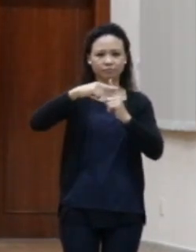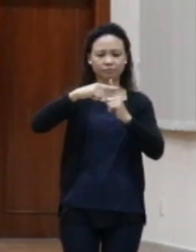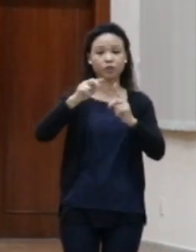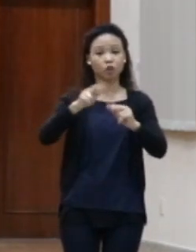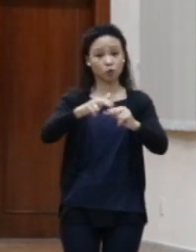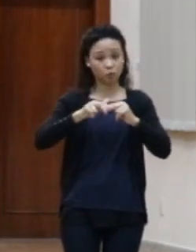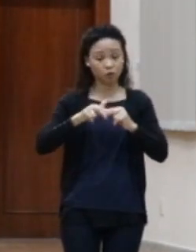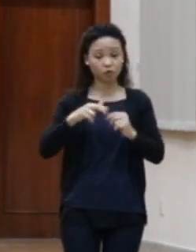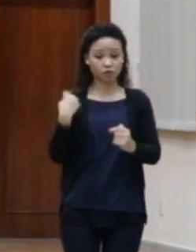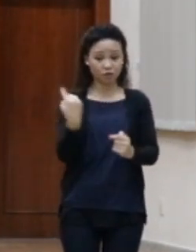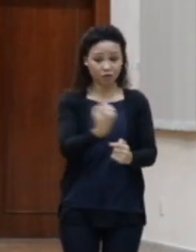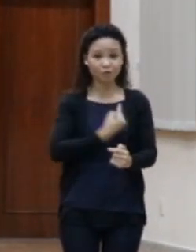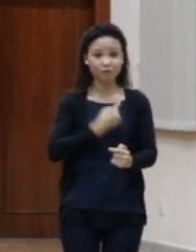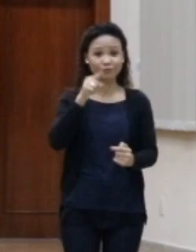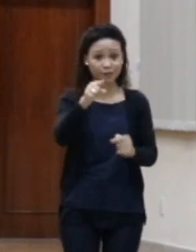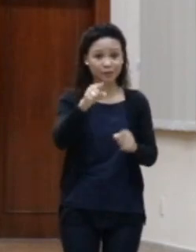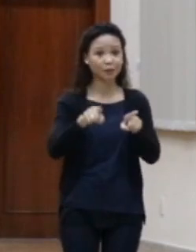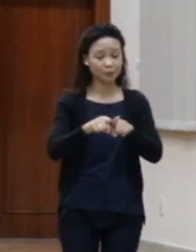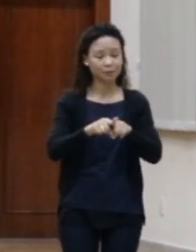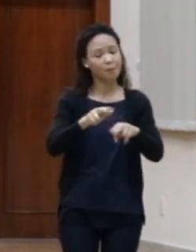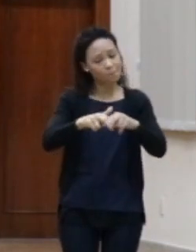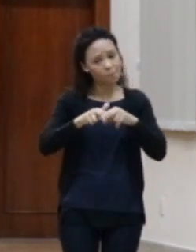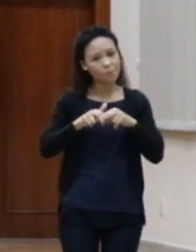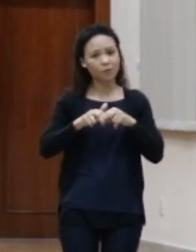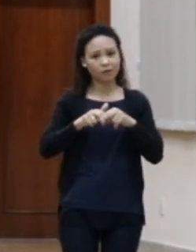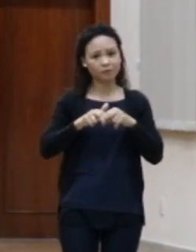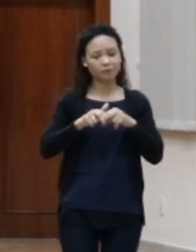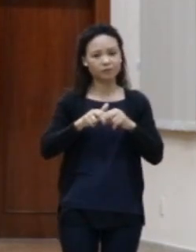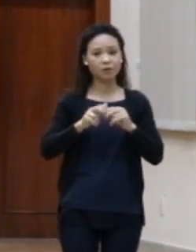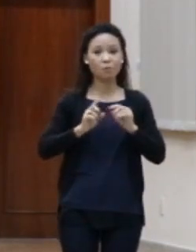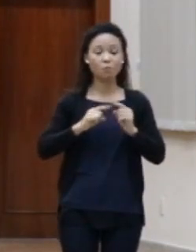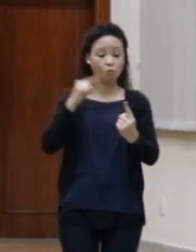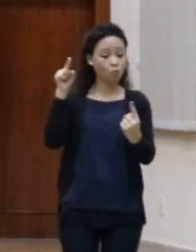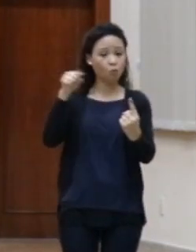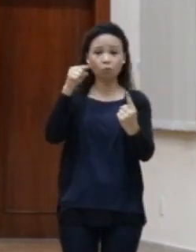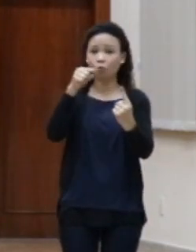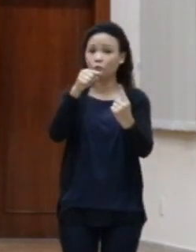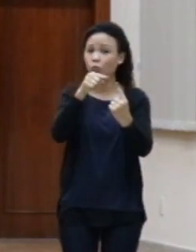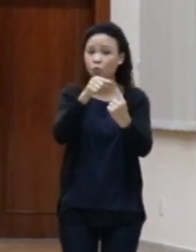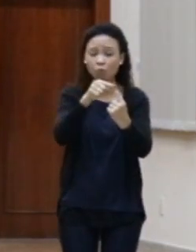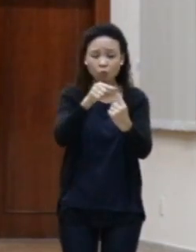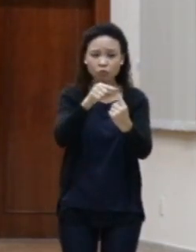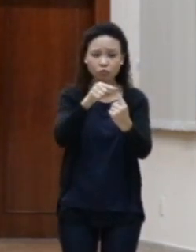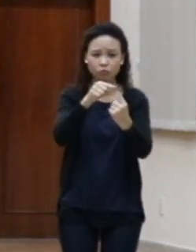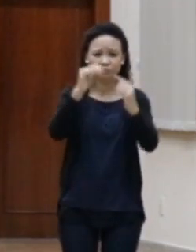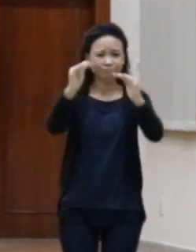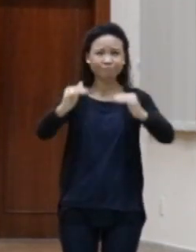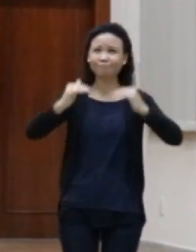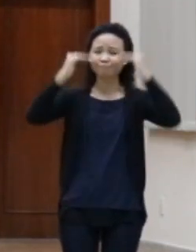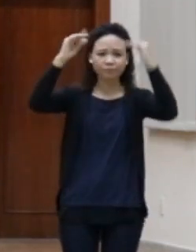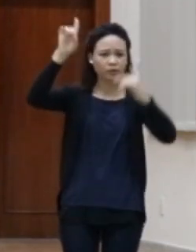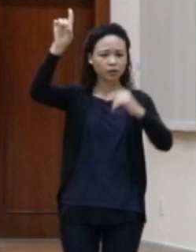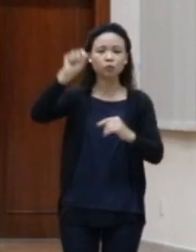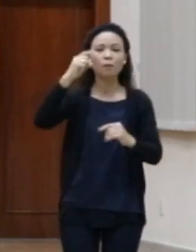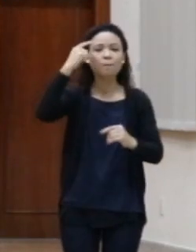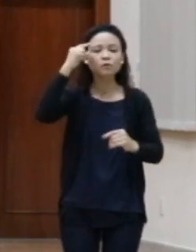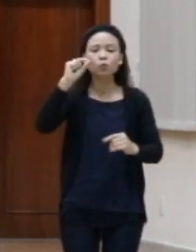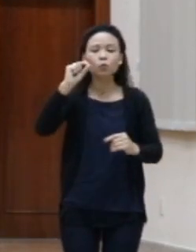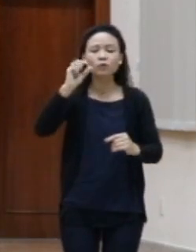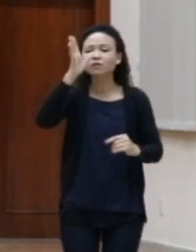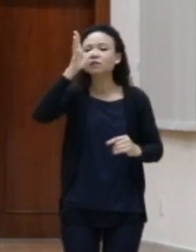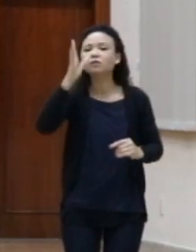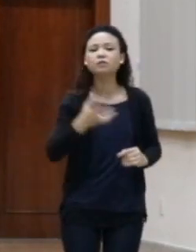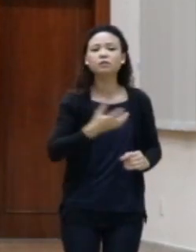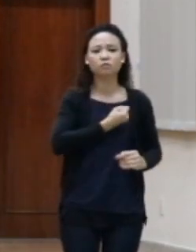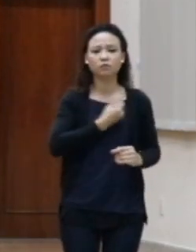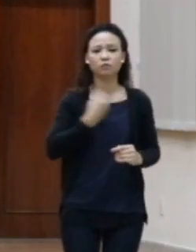disto que aconteceu, o propósito soberano de Deus, pensando em sua vida, em minha vida, na salvação que Cristo promoveu